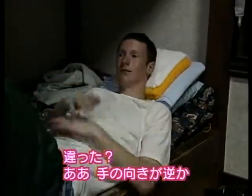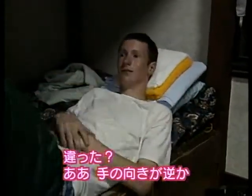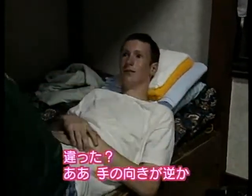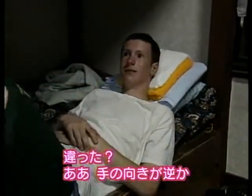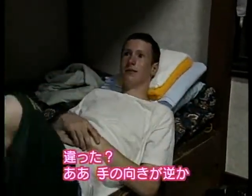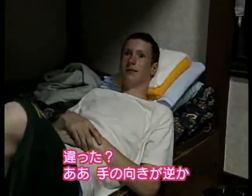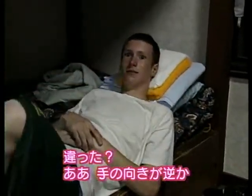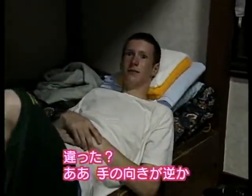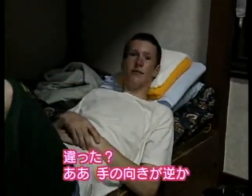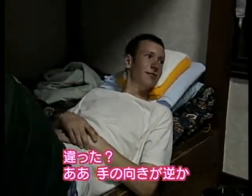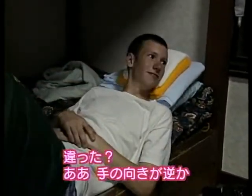こんばんは。